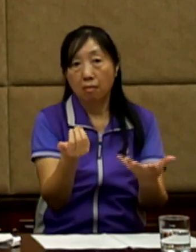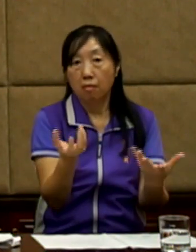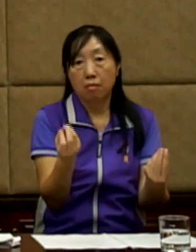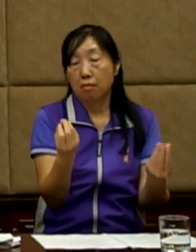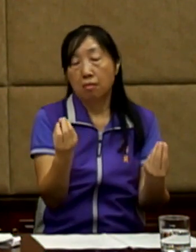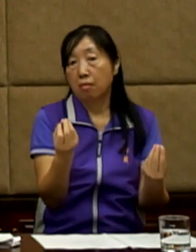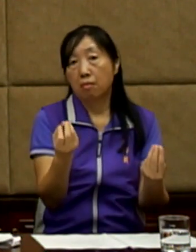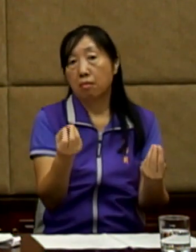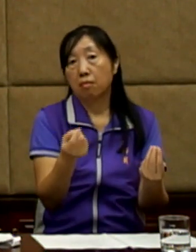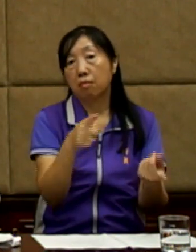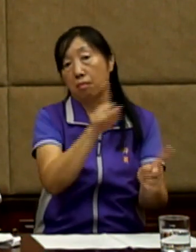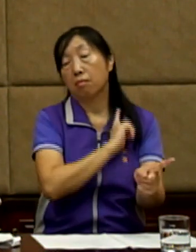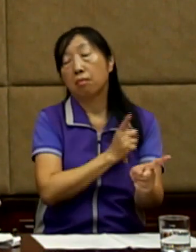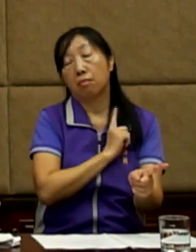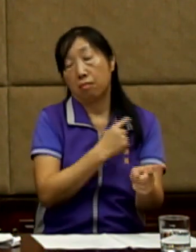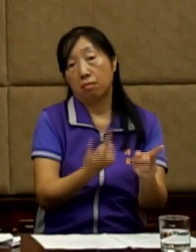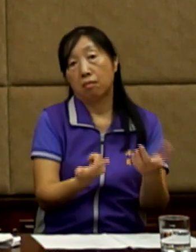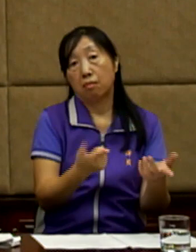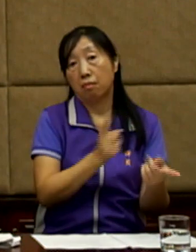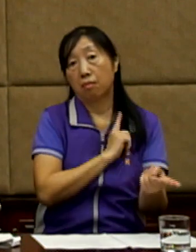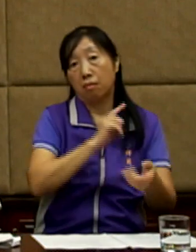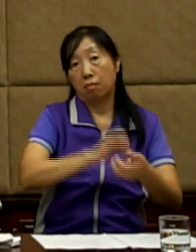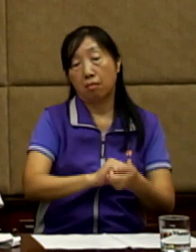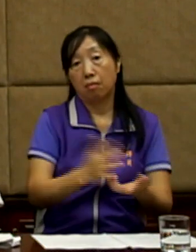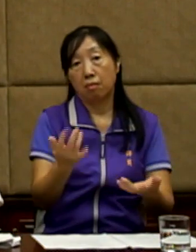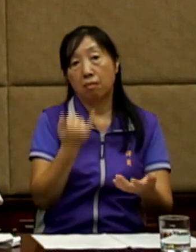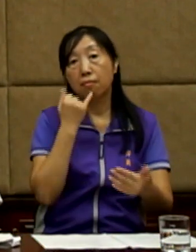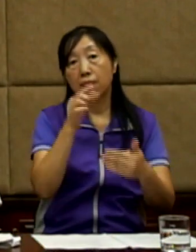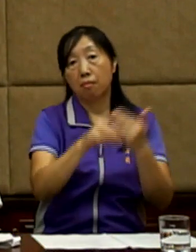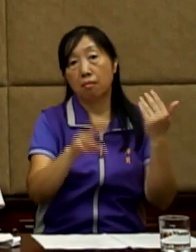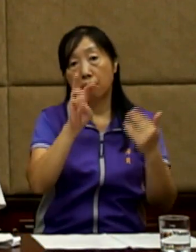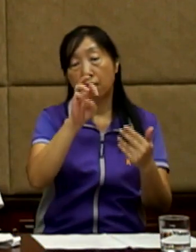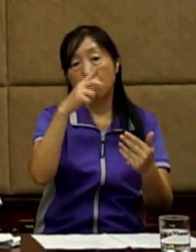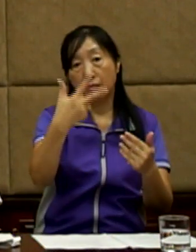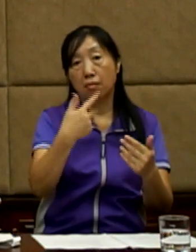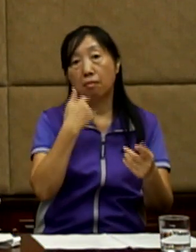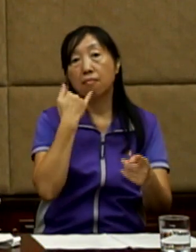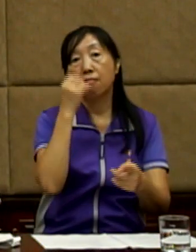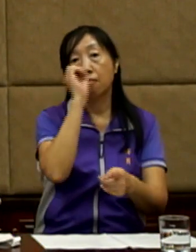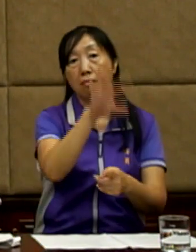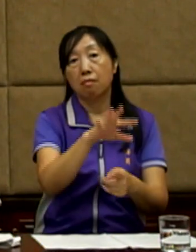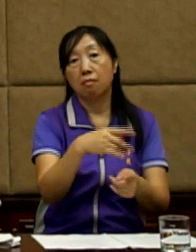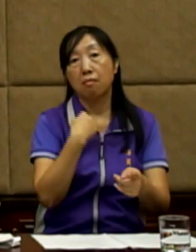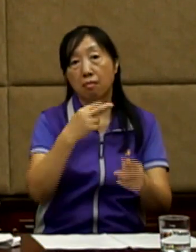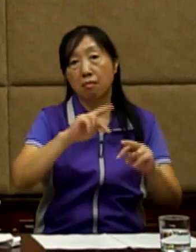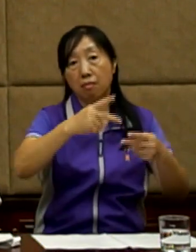提出来啊。但是他假使没有按照这个原则，我们按照37条第三项可以请他再修正。